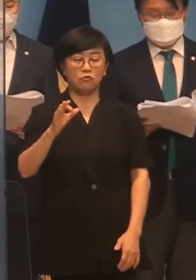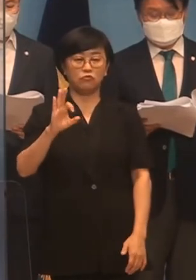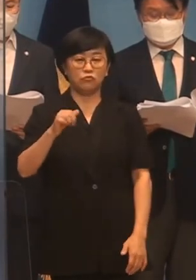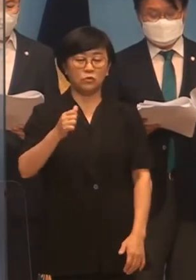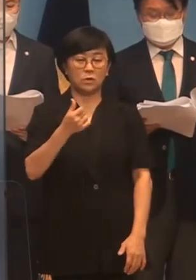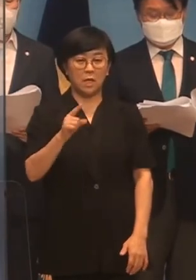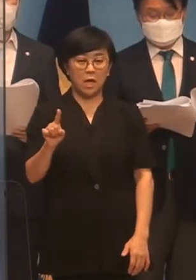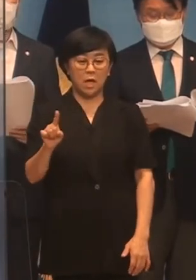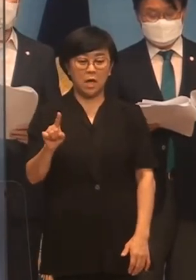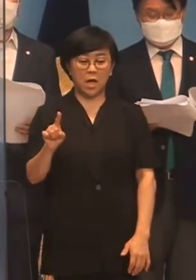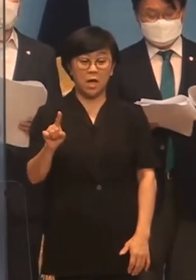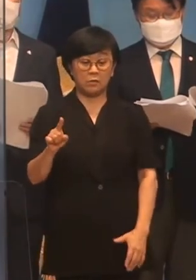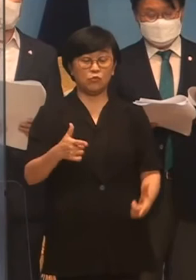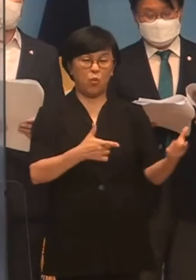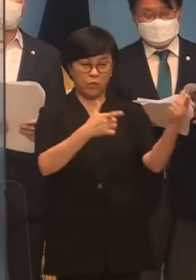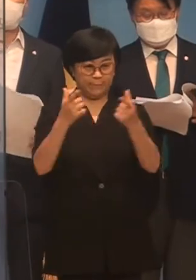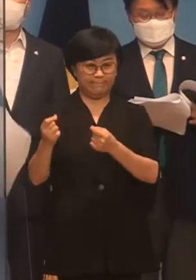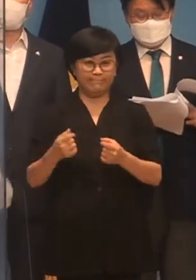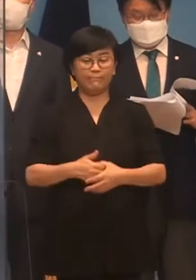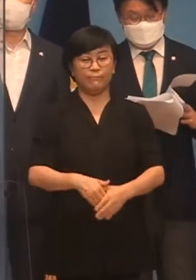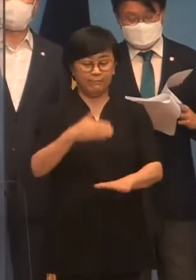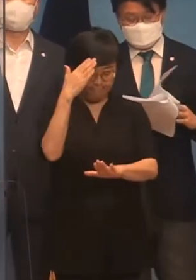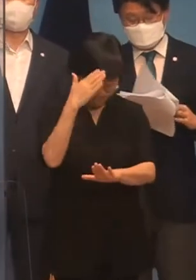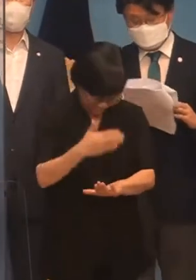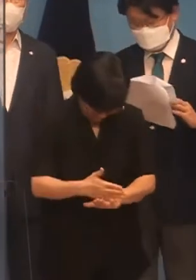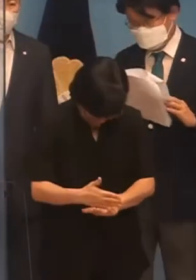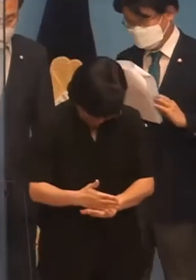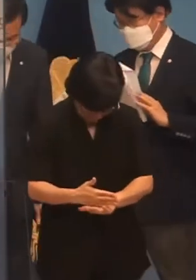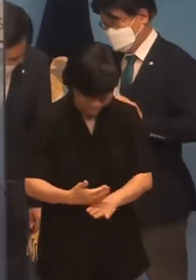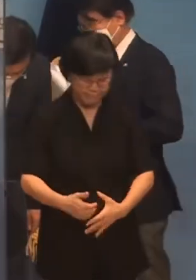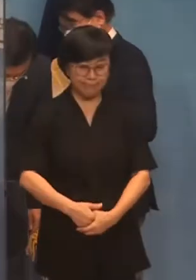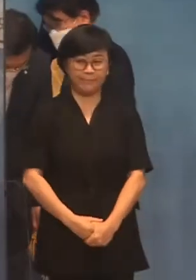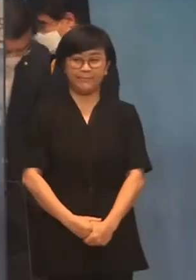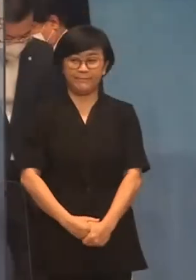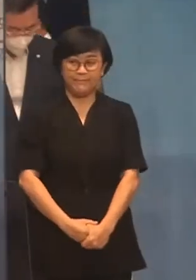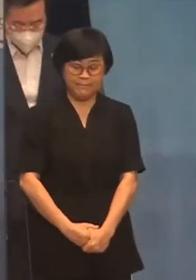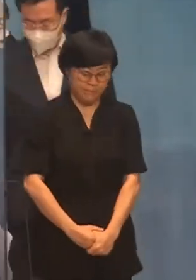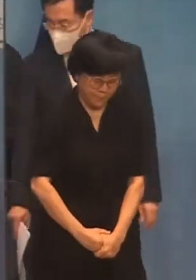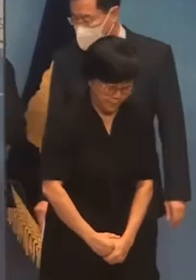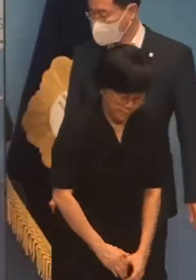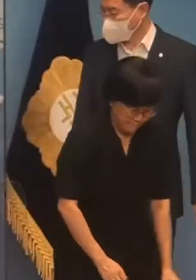열린민주당 최강욱 의원 일동. 감사합니다.